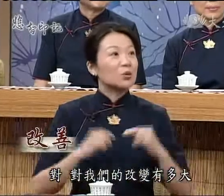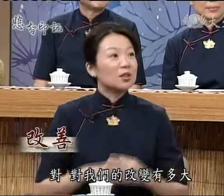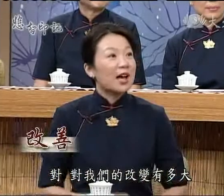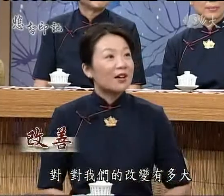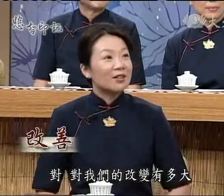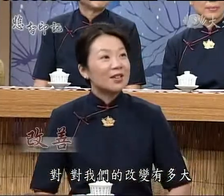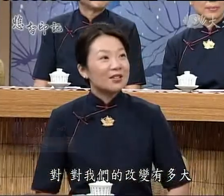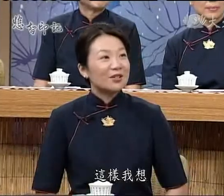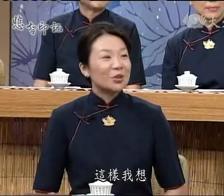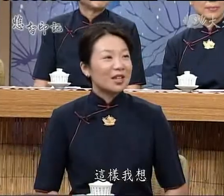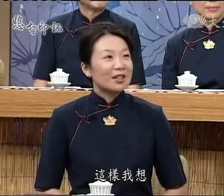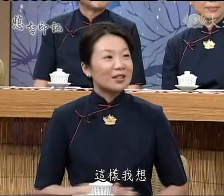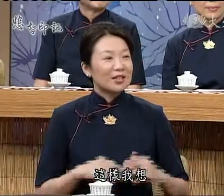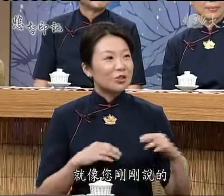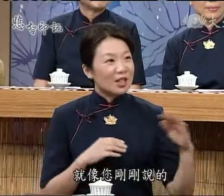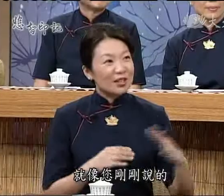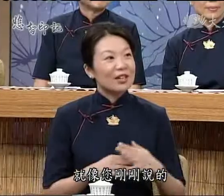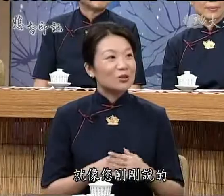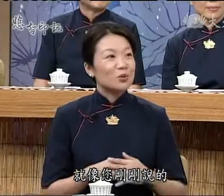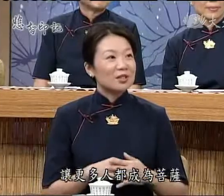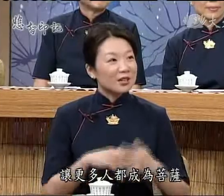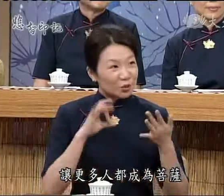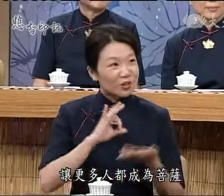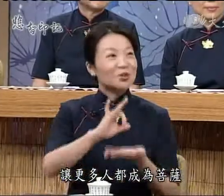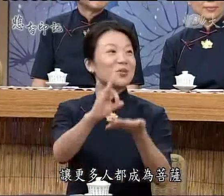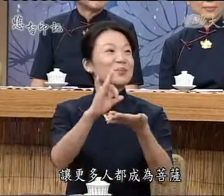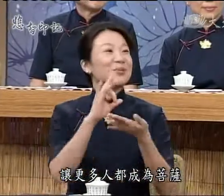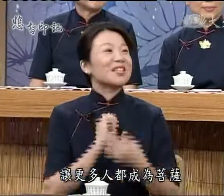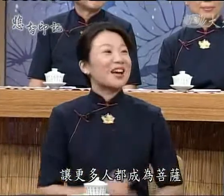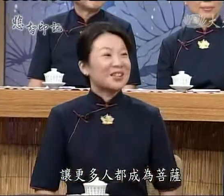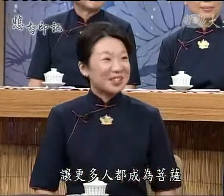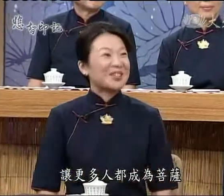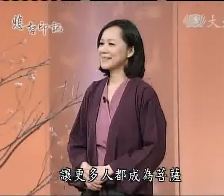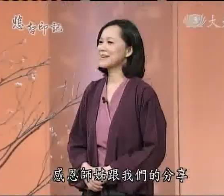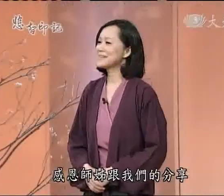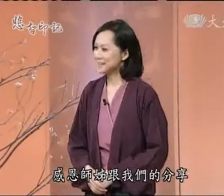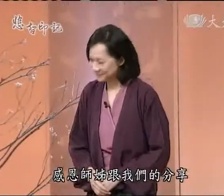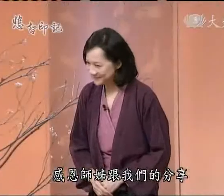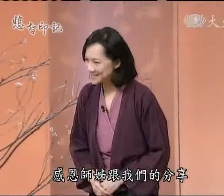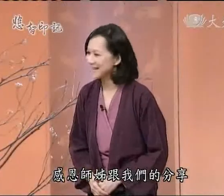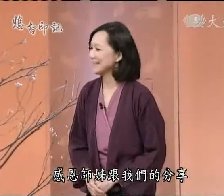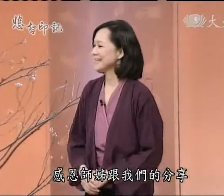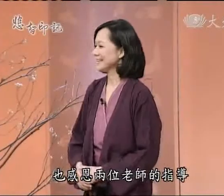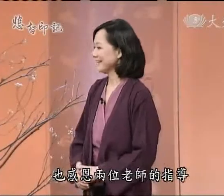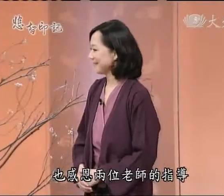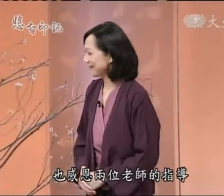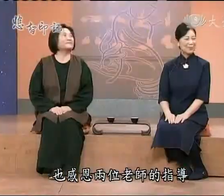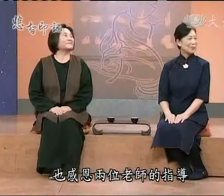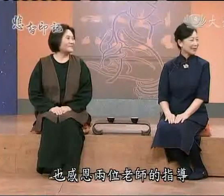多大啊？这样我想可以，就像您刚刚说的，让更多人都成为菩萨。 感恩师姐跟我们的分享，也感恩两位老师的指